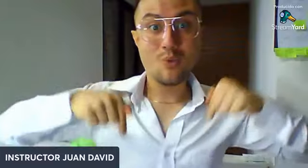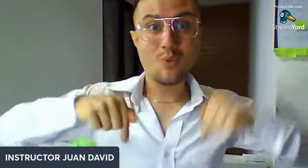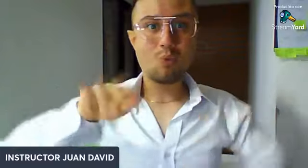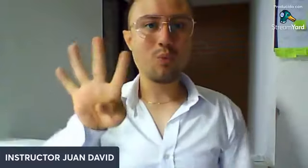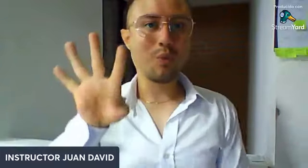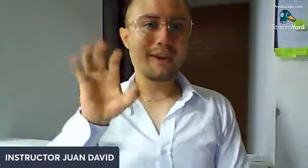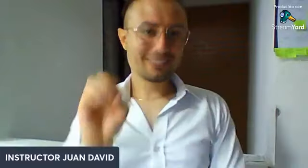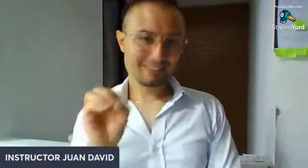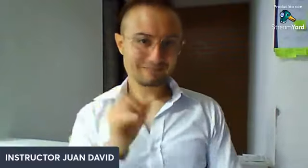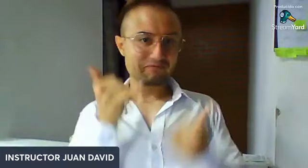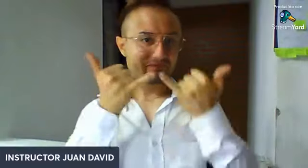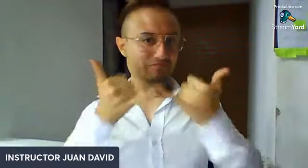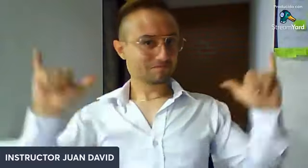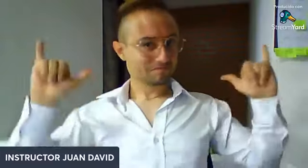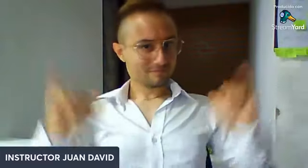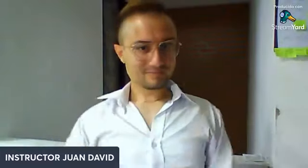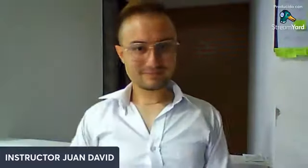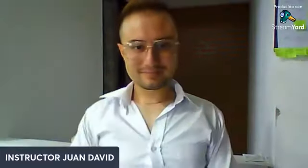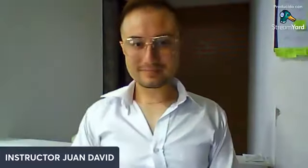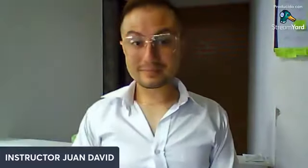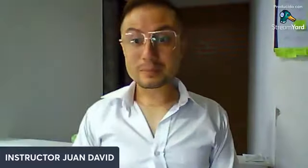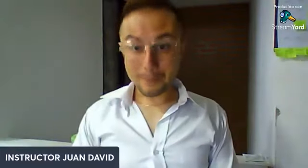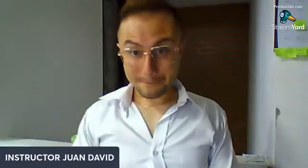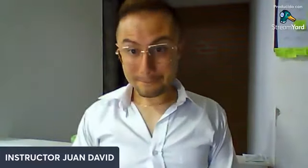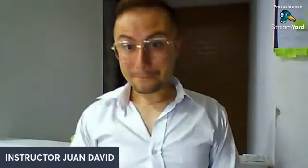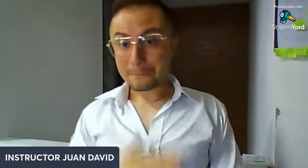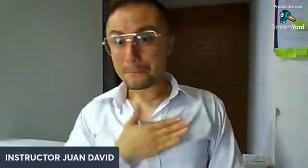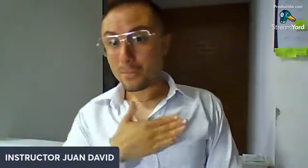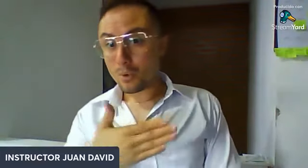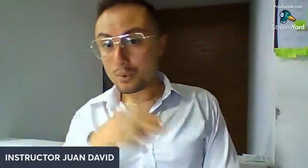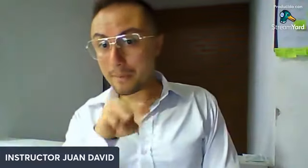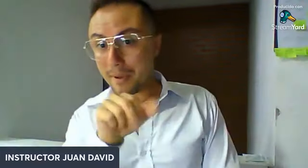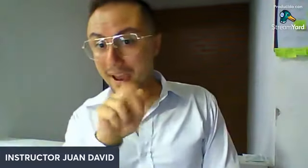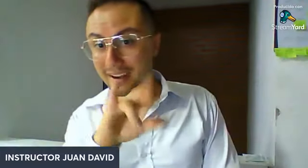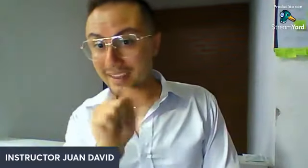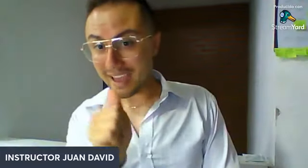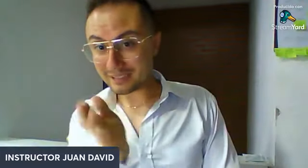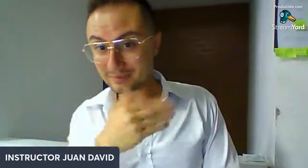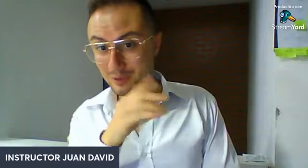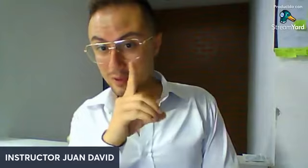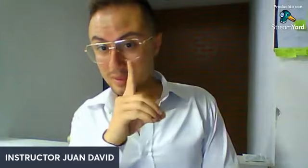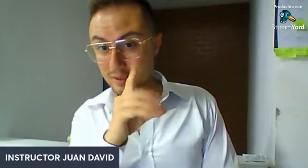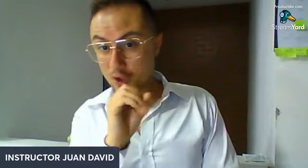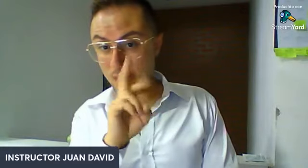que encuentres el número uno y pues también van a estar los diferentes videos.